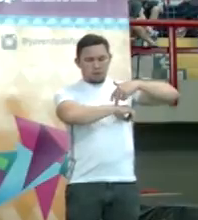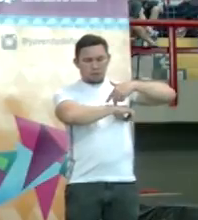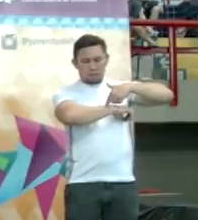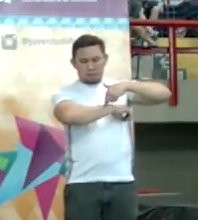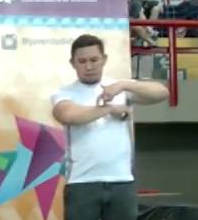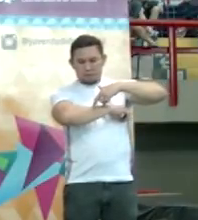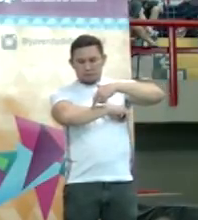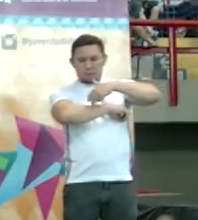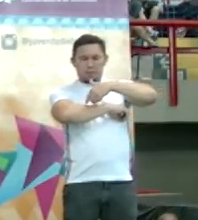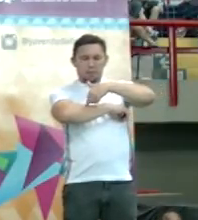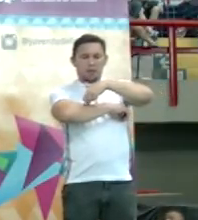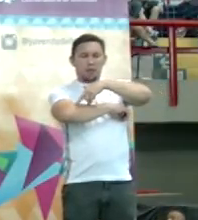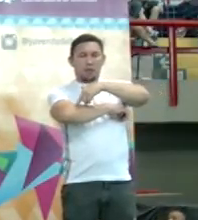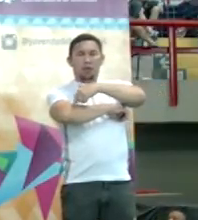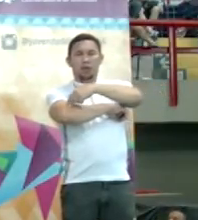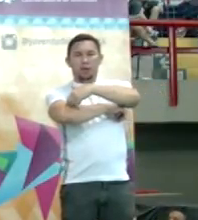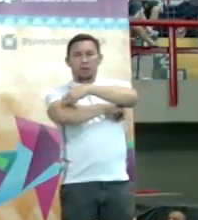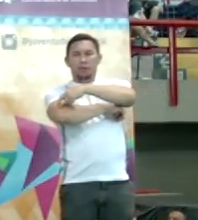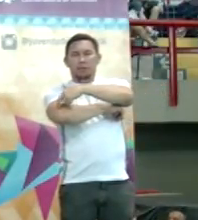Eu vou andar.